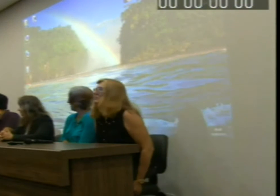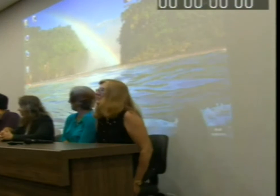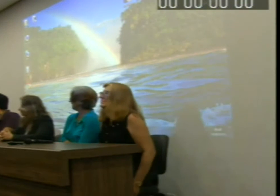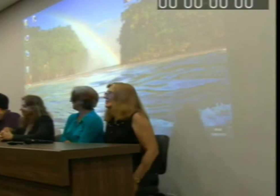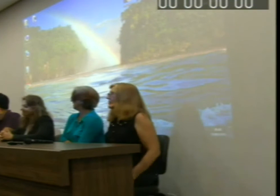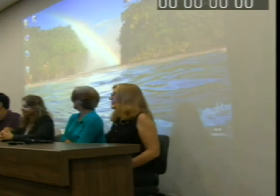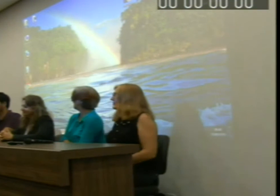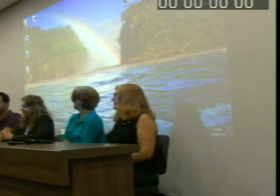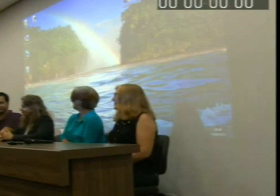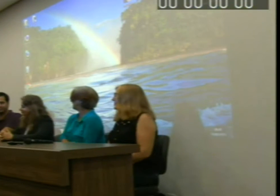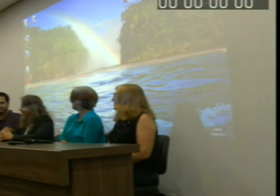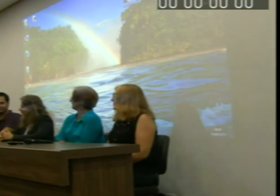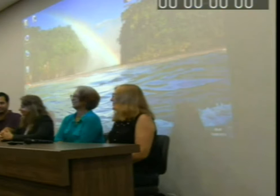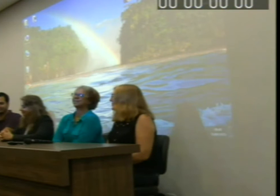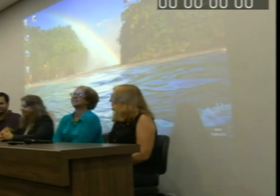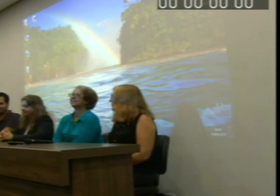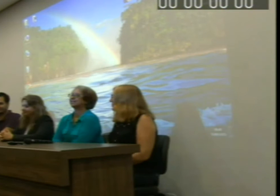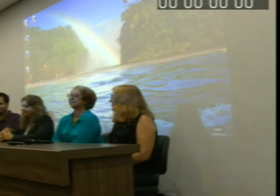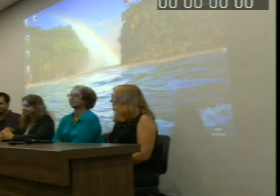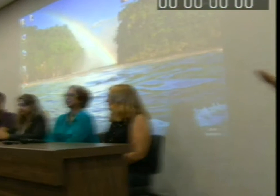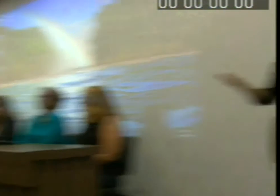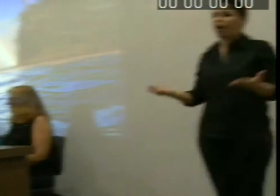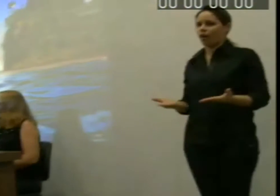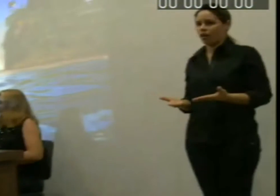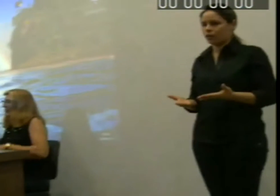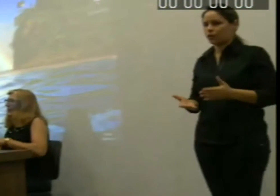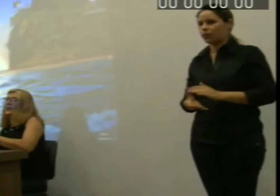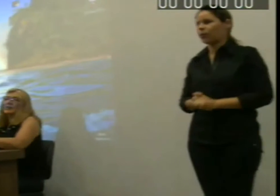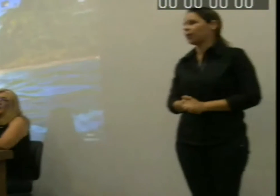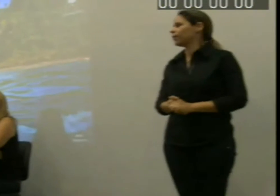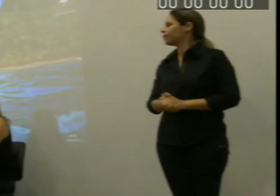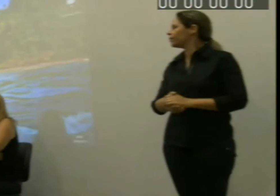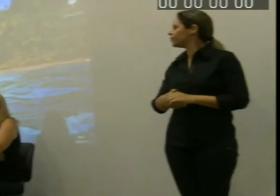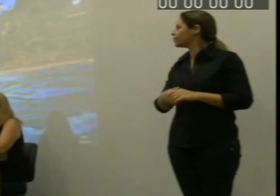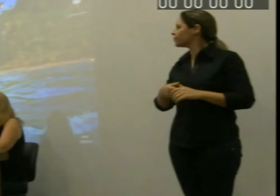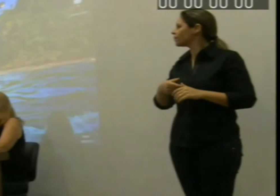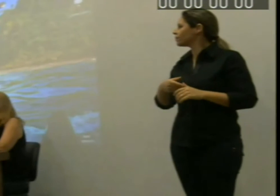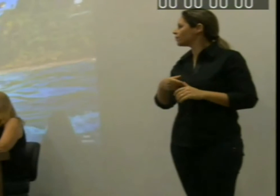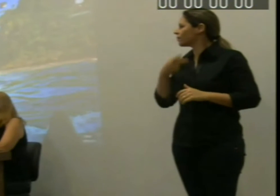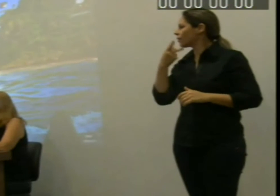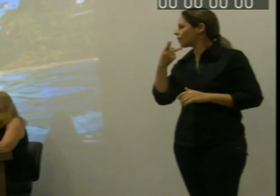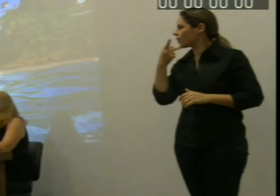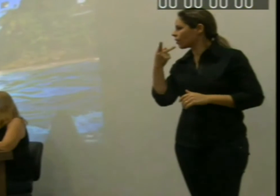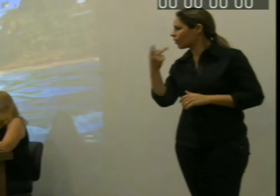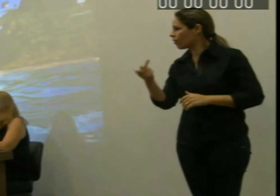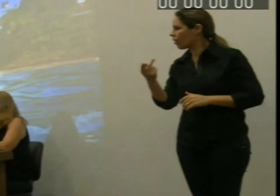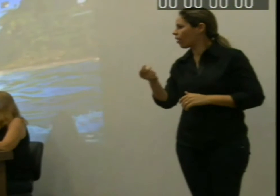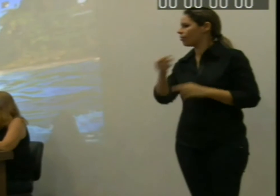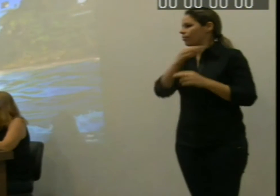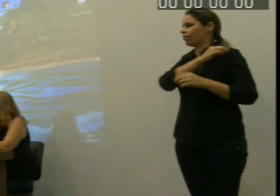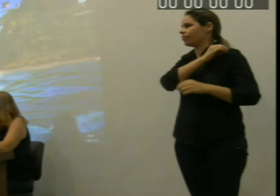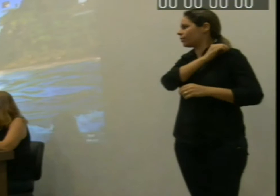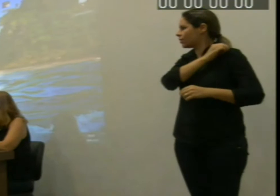todos neste momento passamos a palavra para a representante da